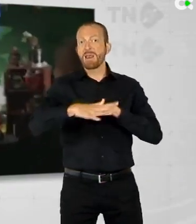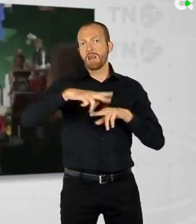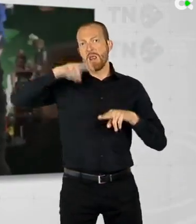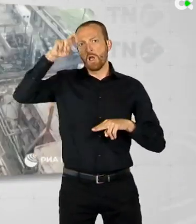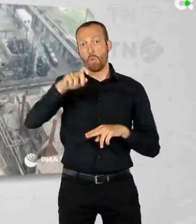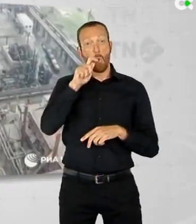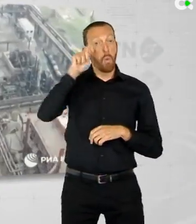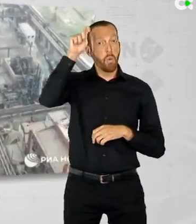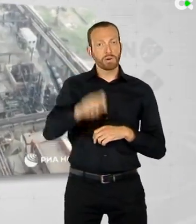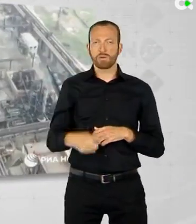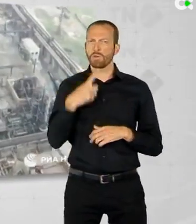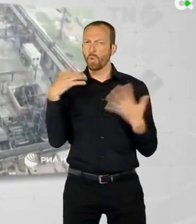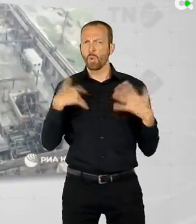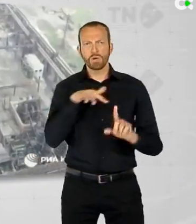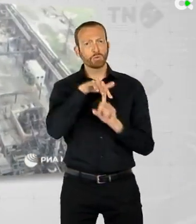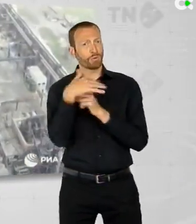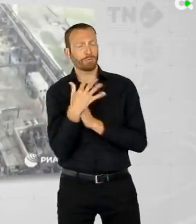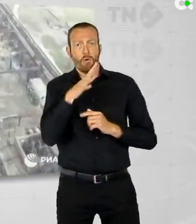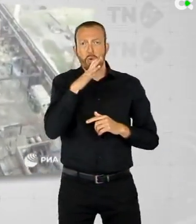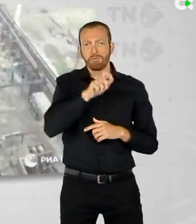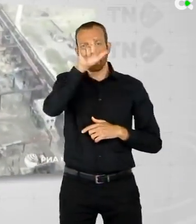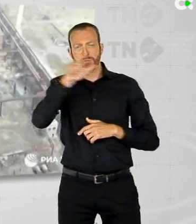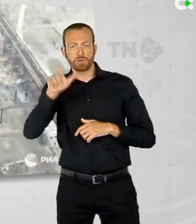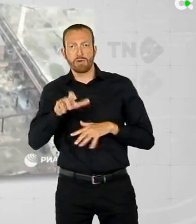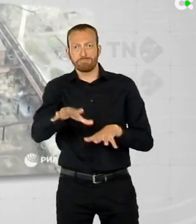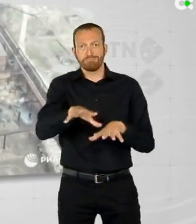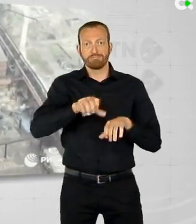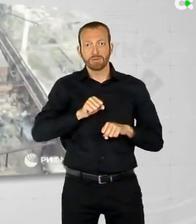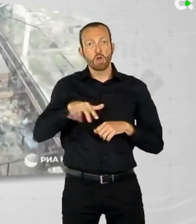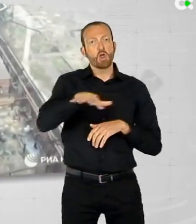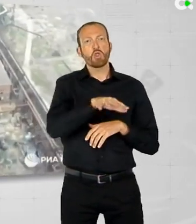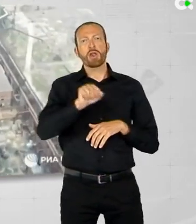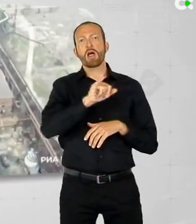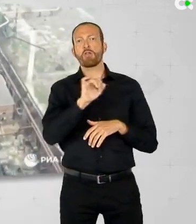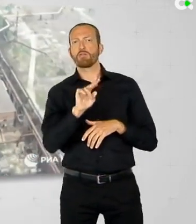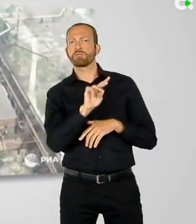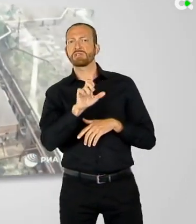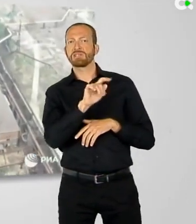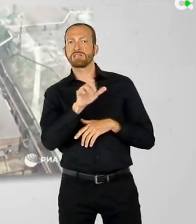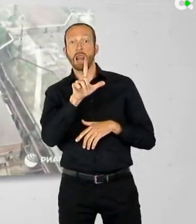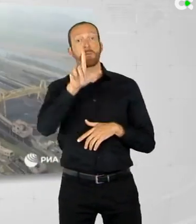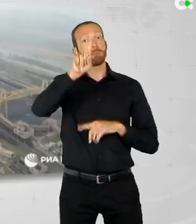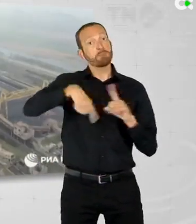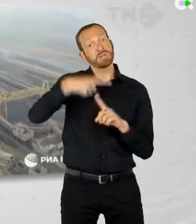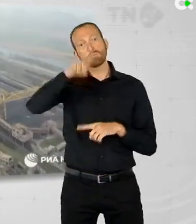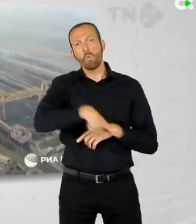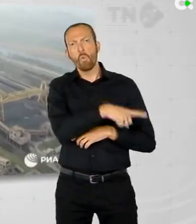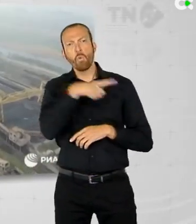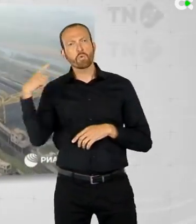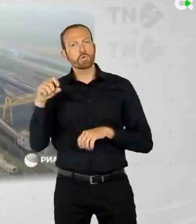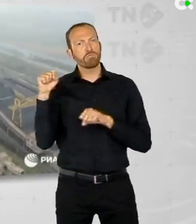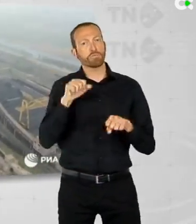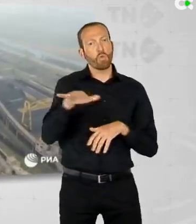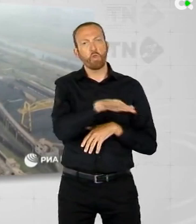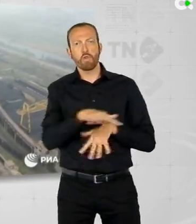Ucrania denuncia la crítica situación de los refugiados en la acería de Azovstal y las restricciones que está imponiendo Rusia